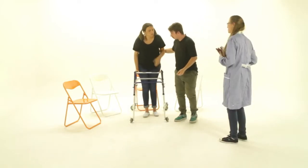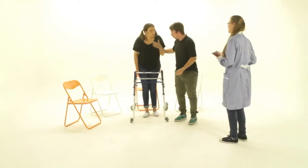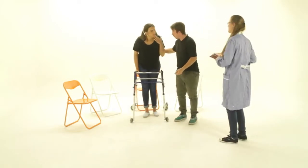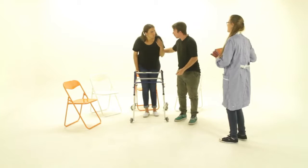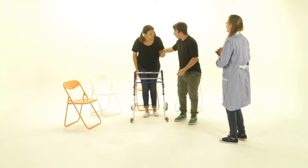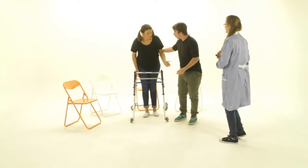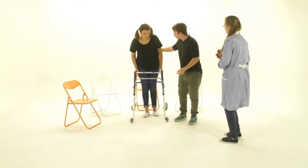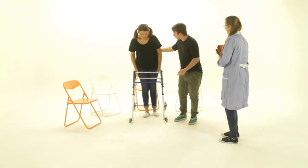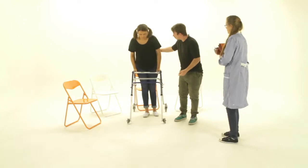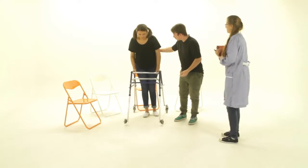Gracias.